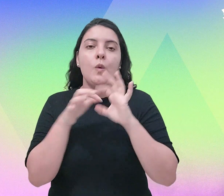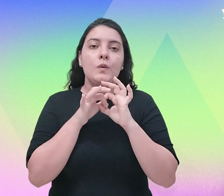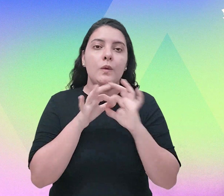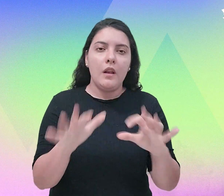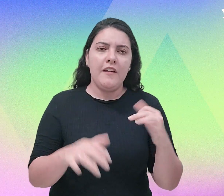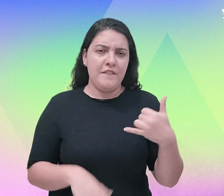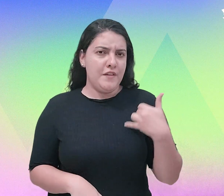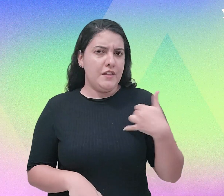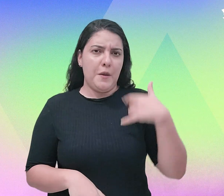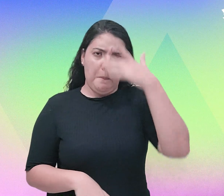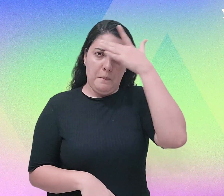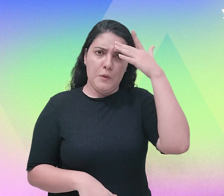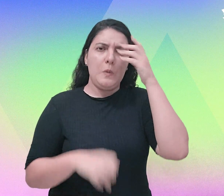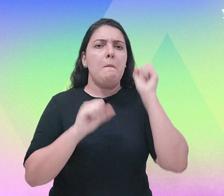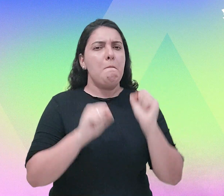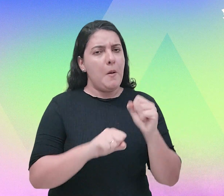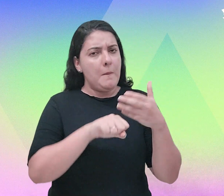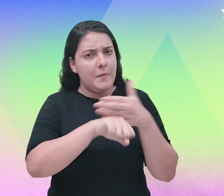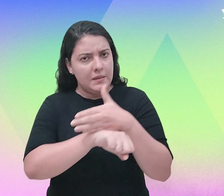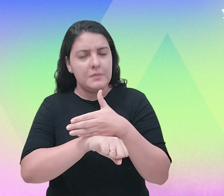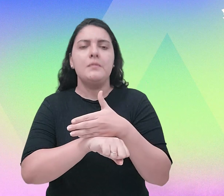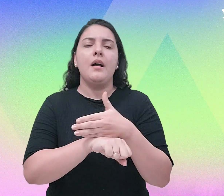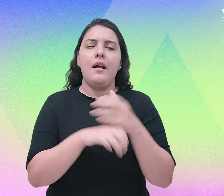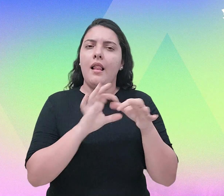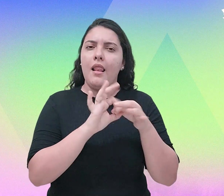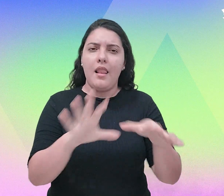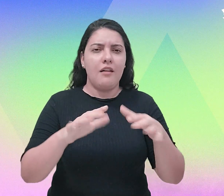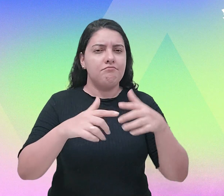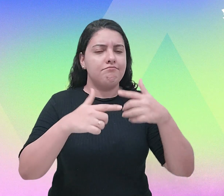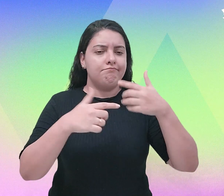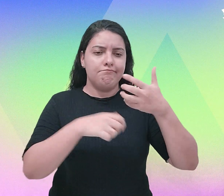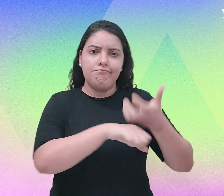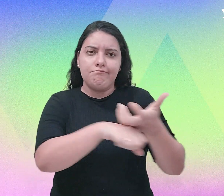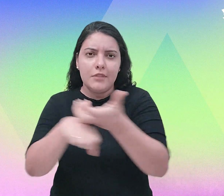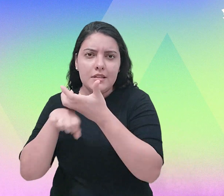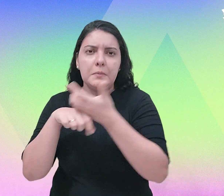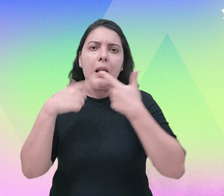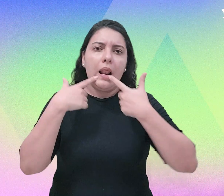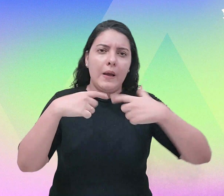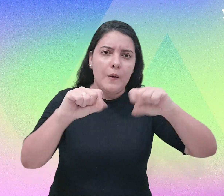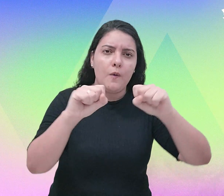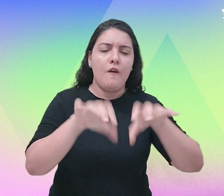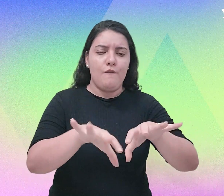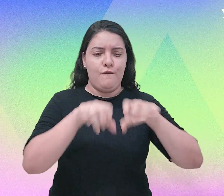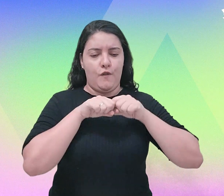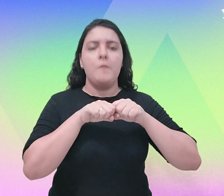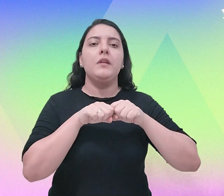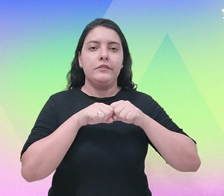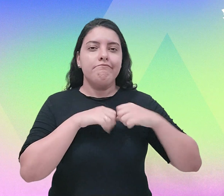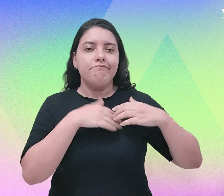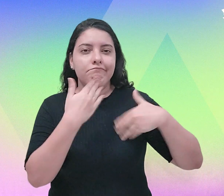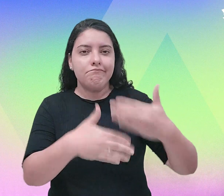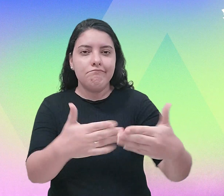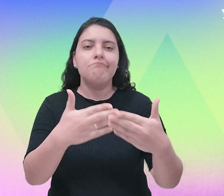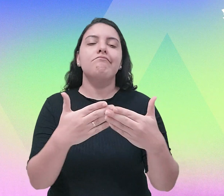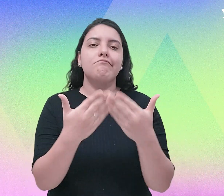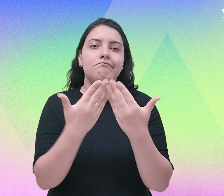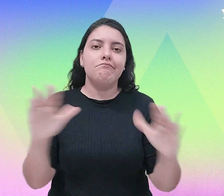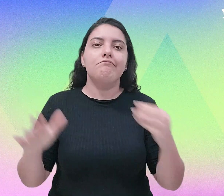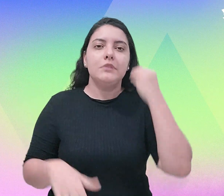em diversas linguagens artísticas de modo a trabalhar as bases de cada linguagem à formação EA ampliação do Repertório artístico